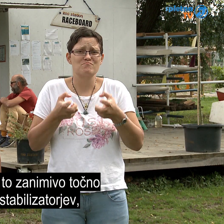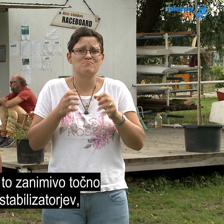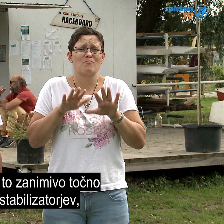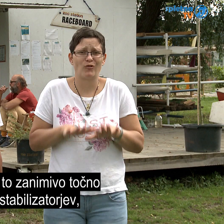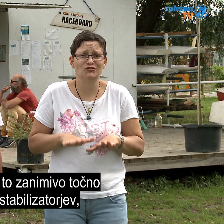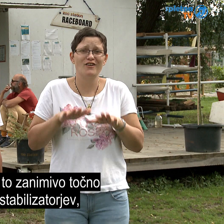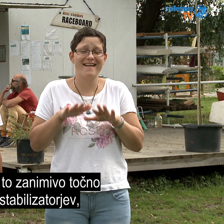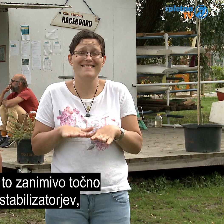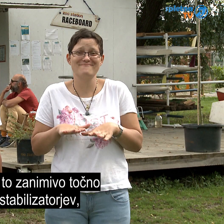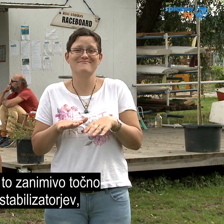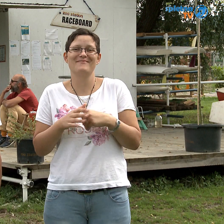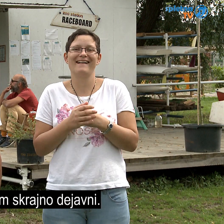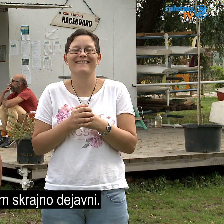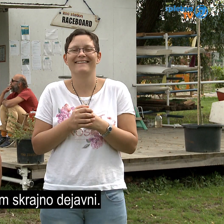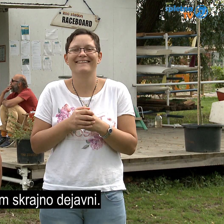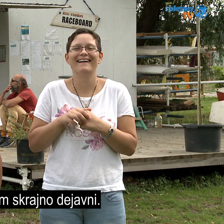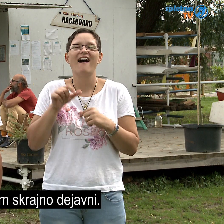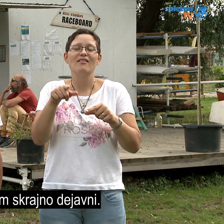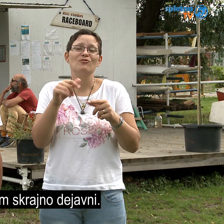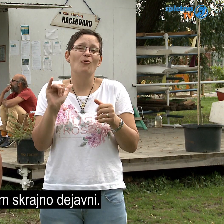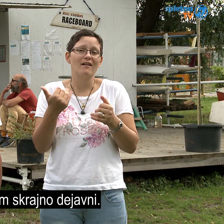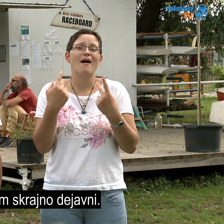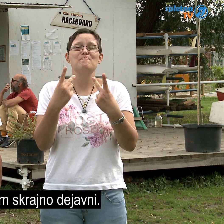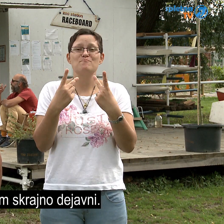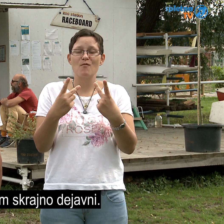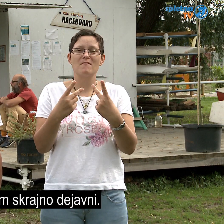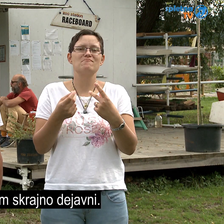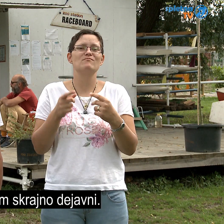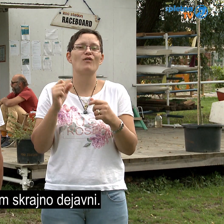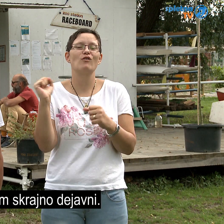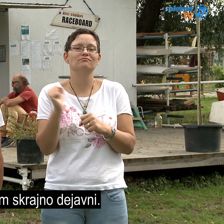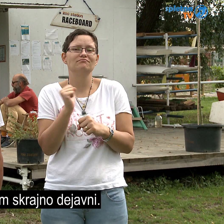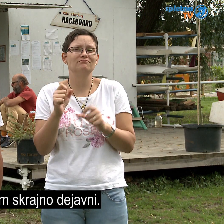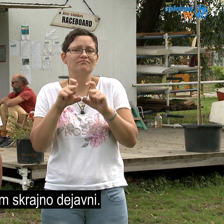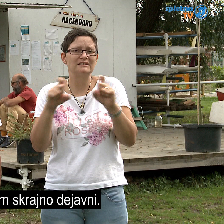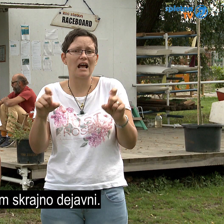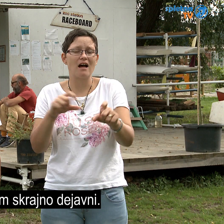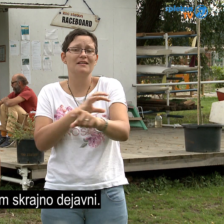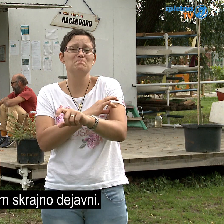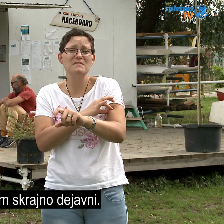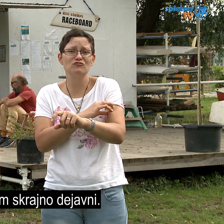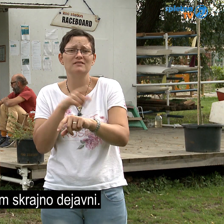zaradi stabilizatorjev, ki so pri tem aktivirani maksimalno.